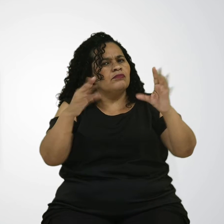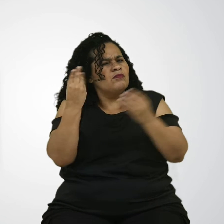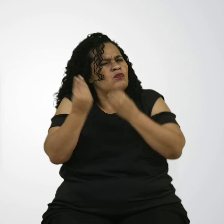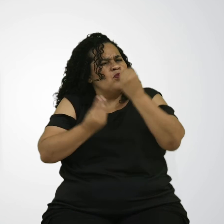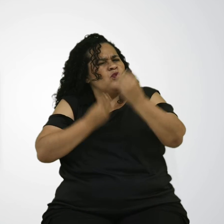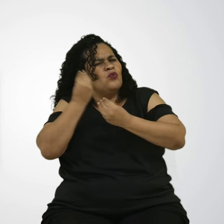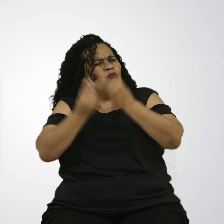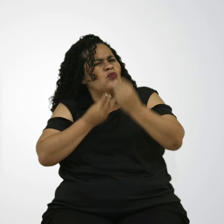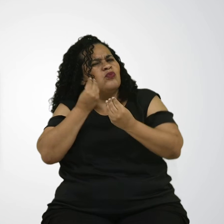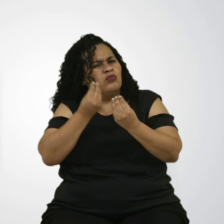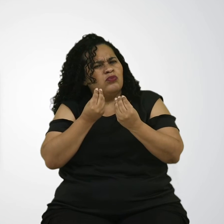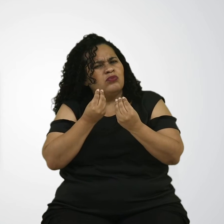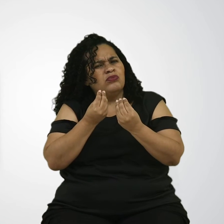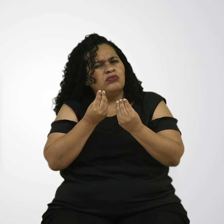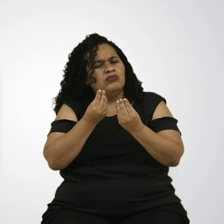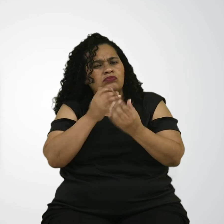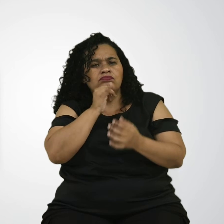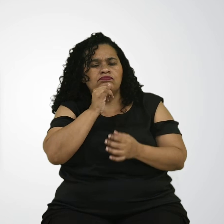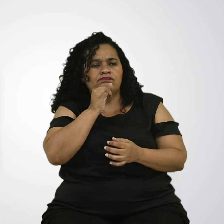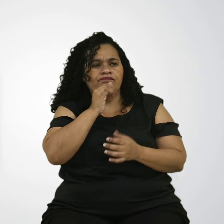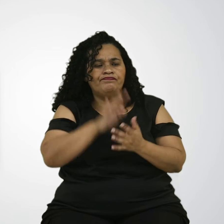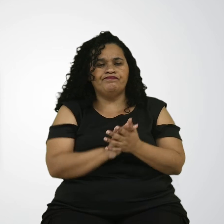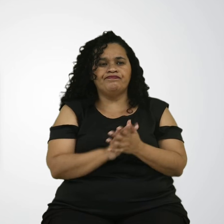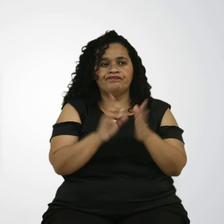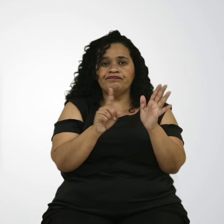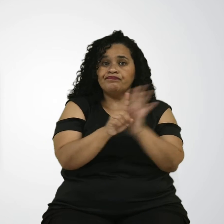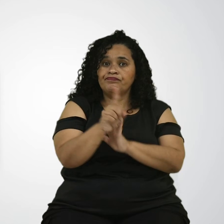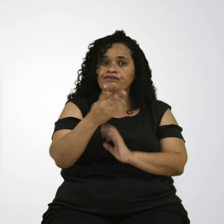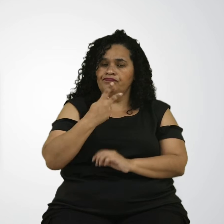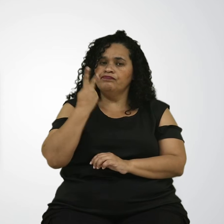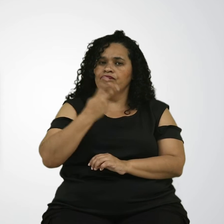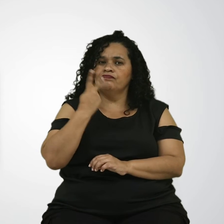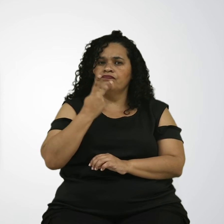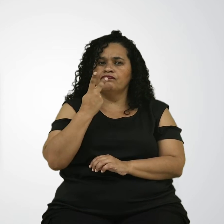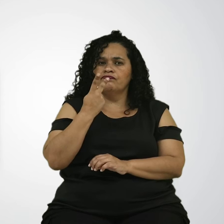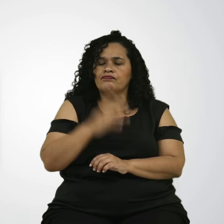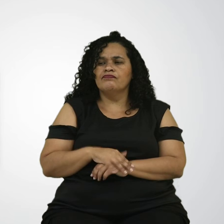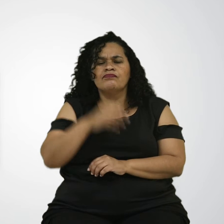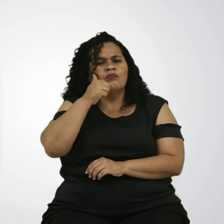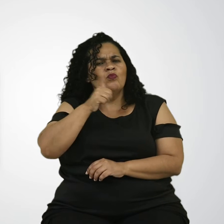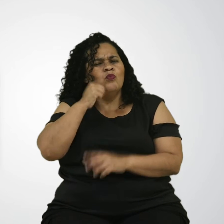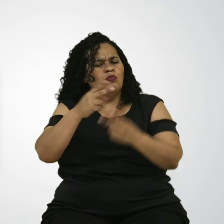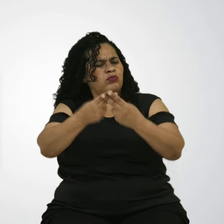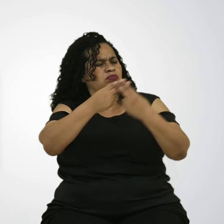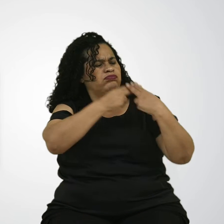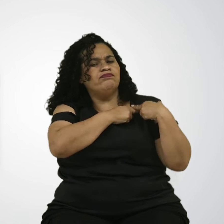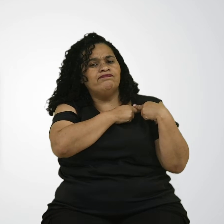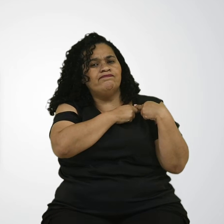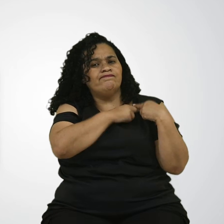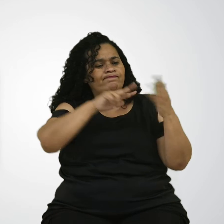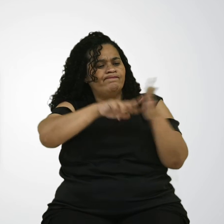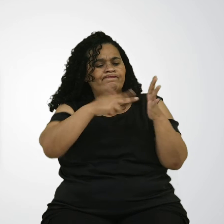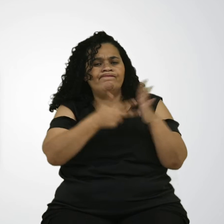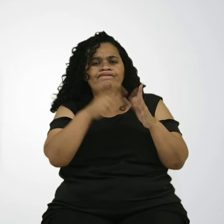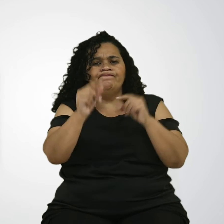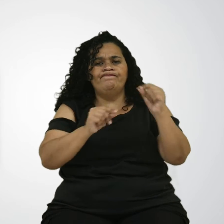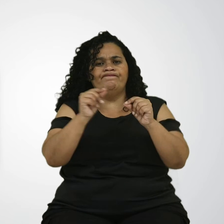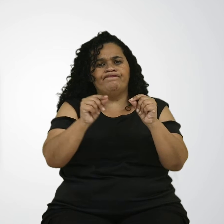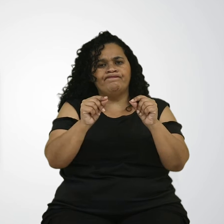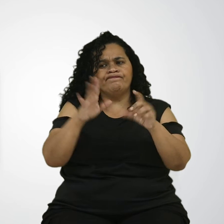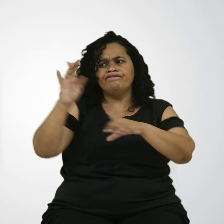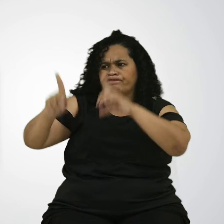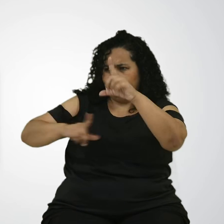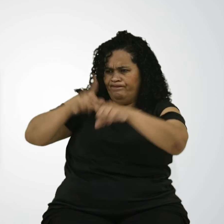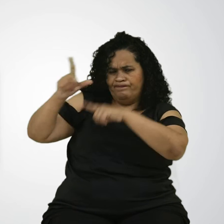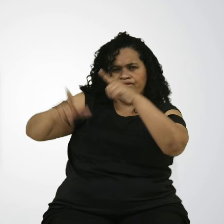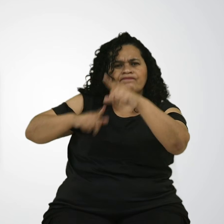esposa, respondendo a segunda parte da pergunta, né, ela pode cumprir o seu papel? Ora, fazendo a sua função. Uma esposa pode trabalhar,